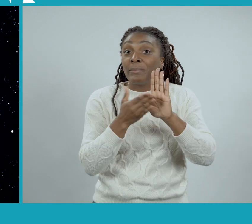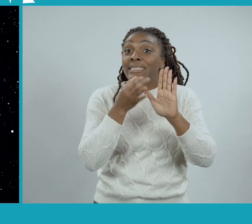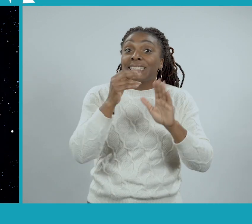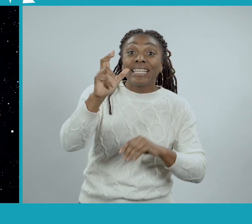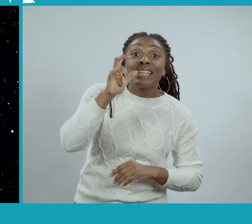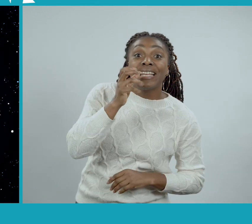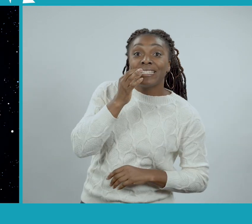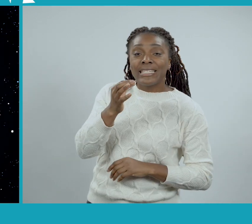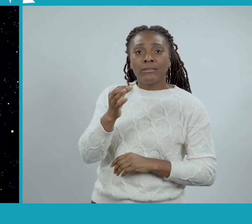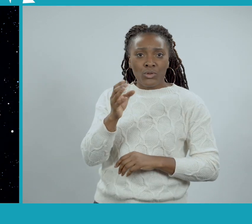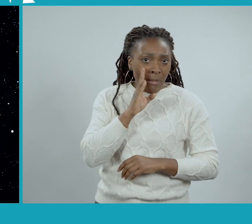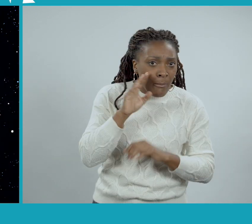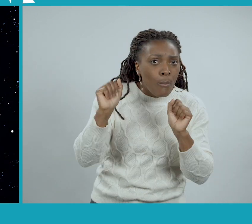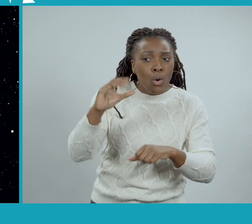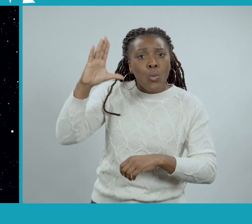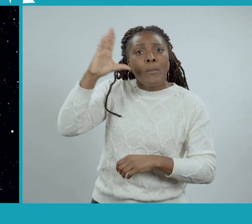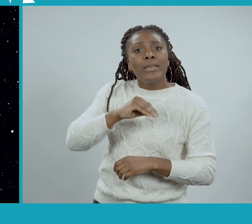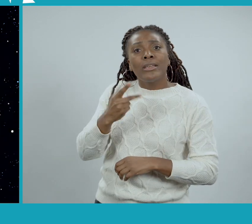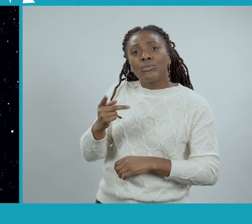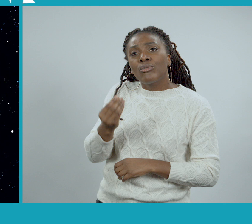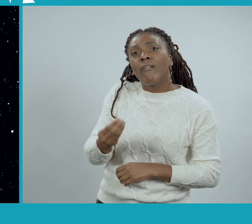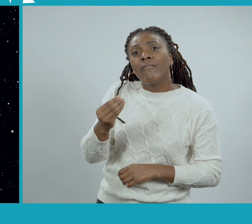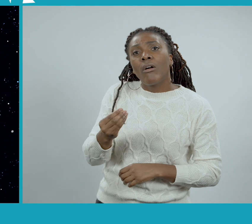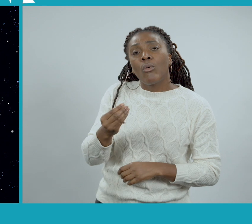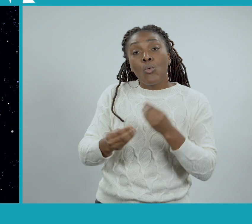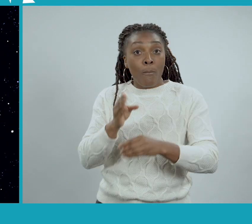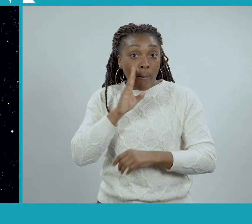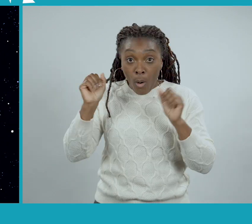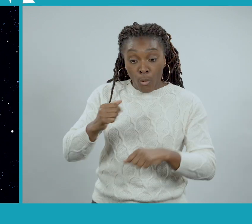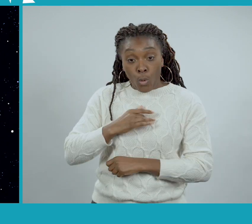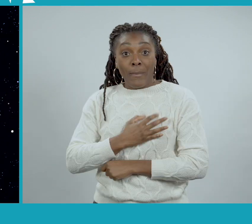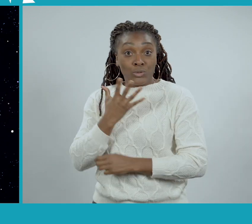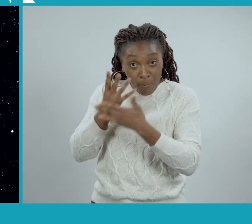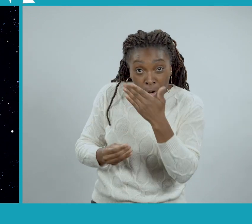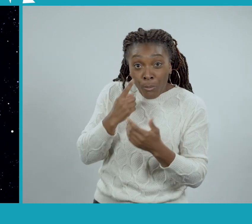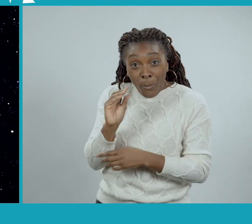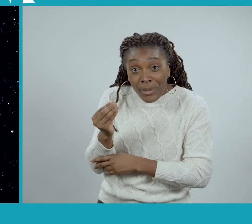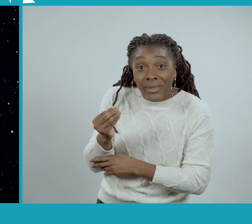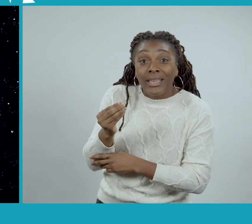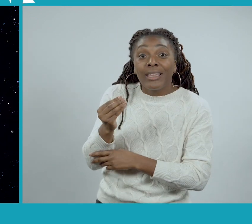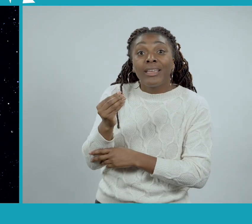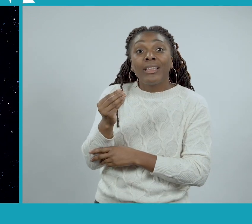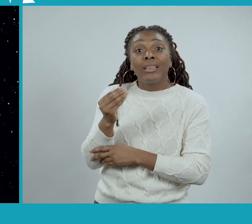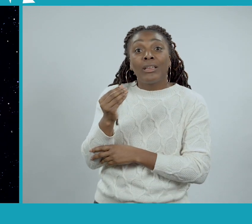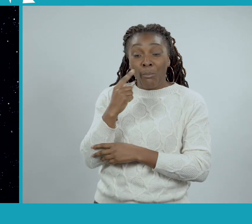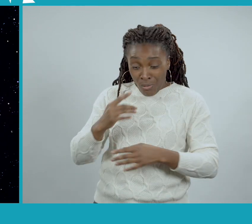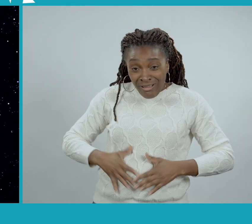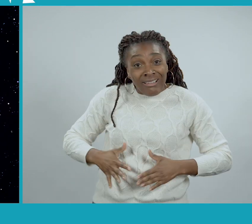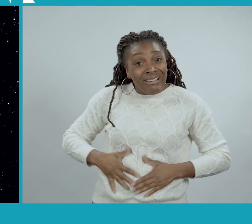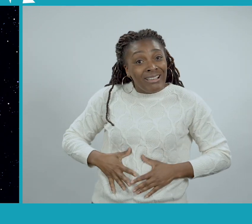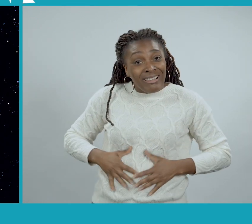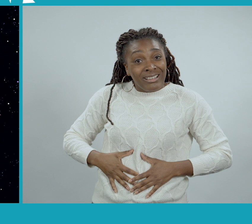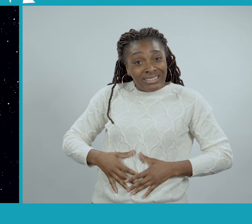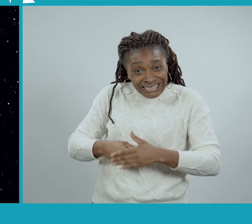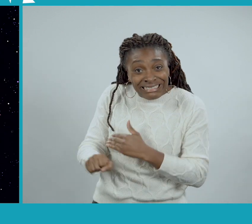peut-elle oublier son nourrisson ou manquer de compassion ou rachamim pour le fruit de ses